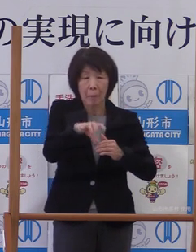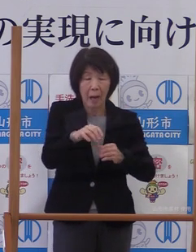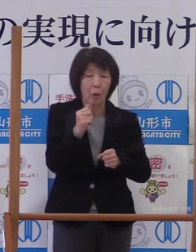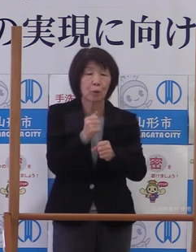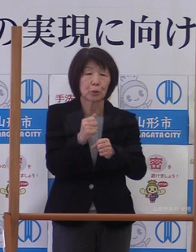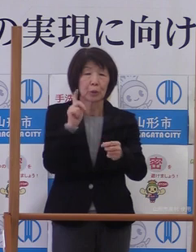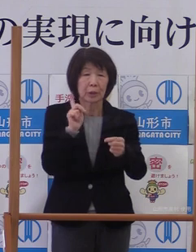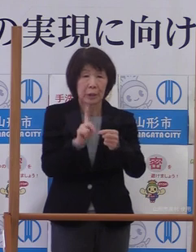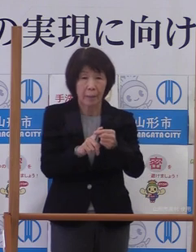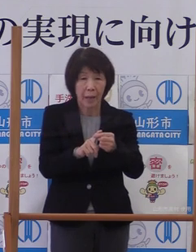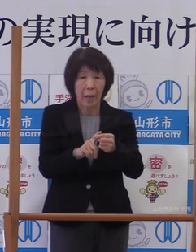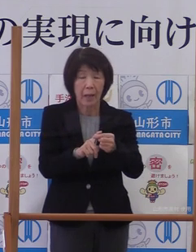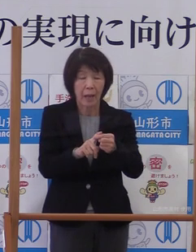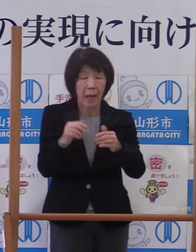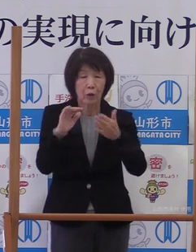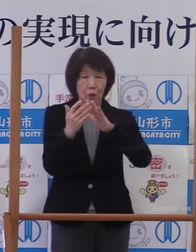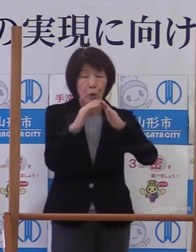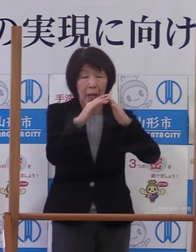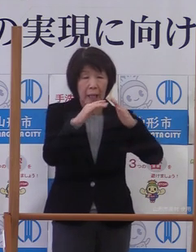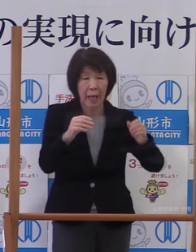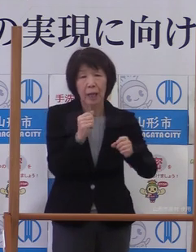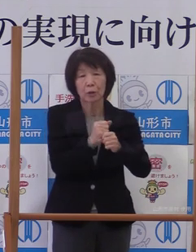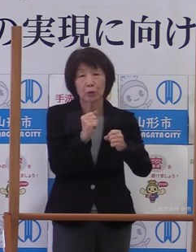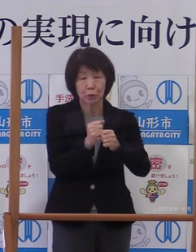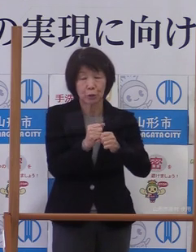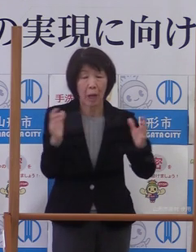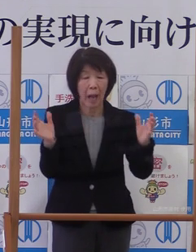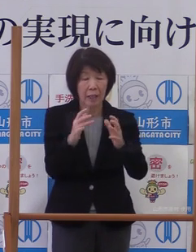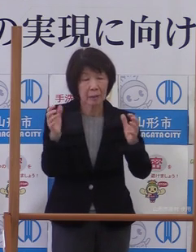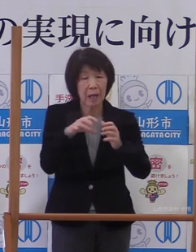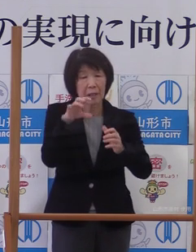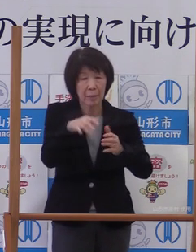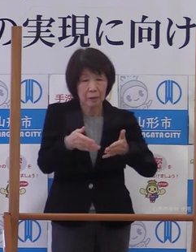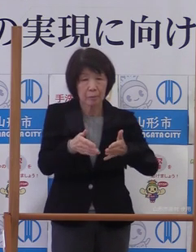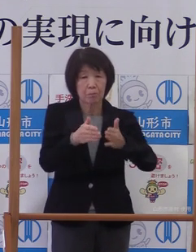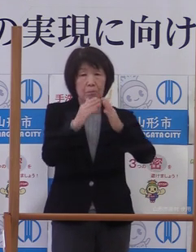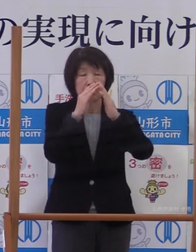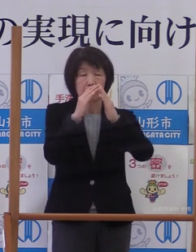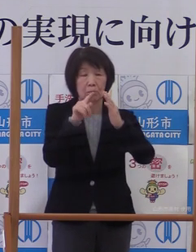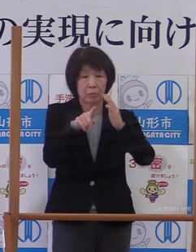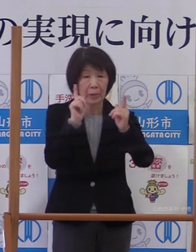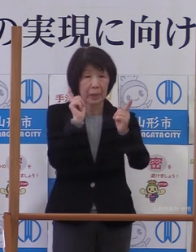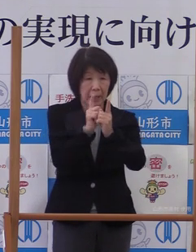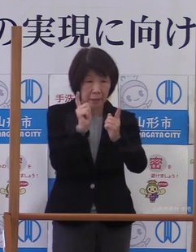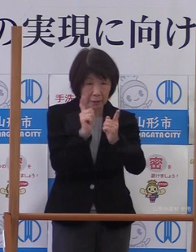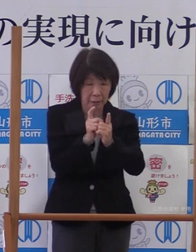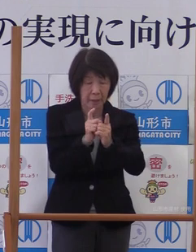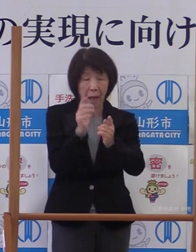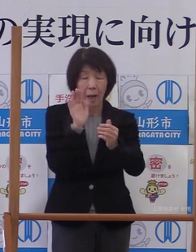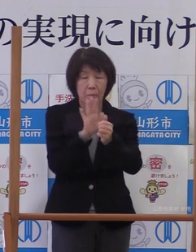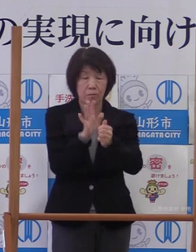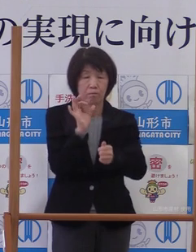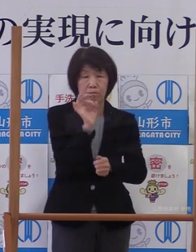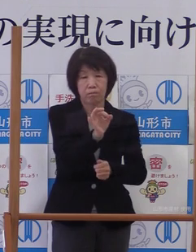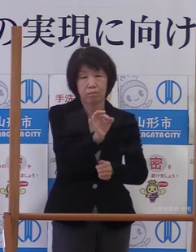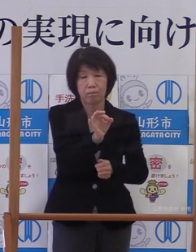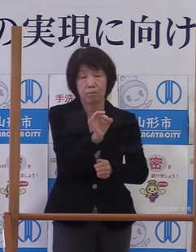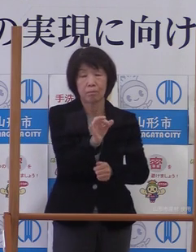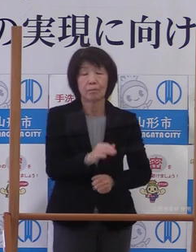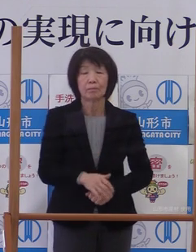ため、町内会等が設置する地域集会所の建設補修等に対して補助を行います。